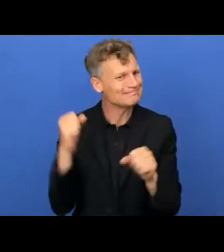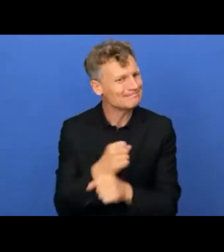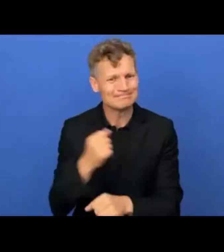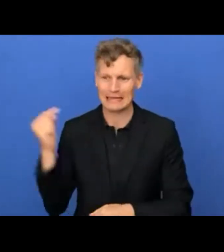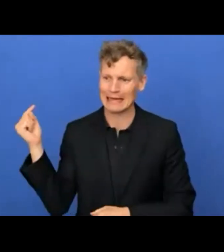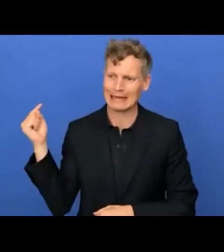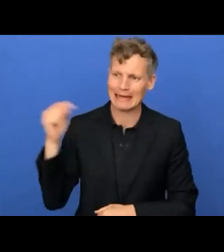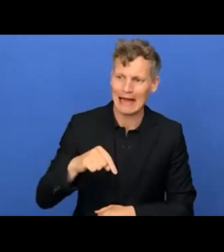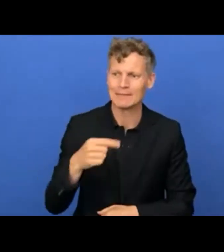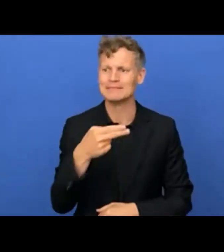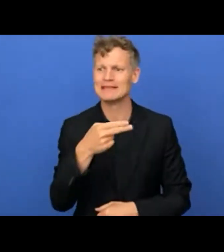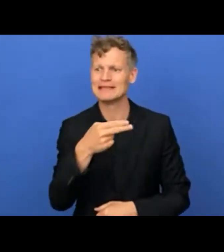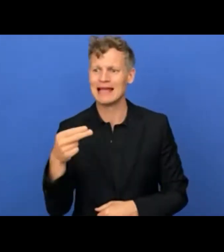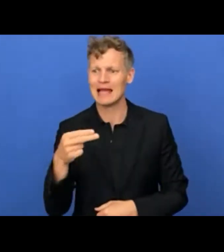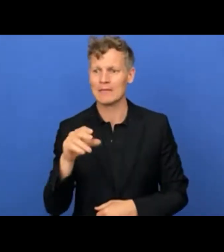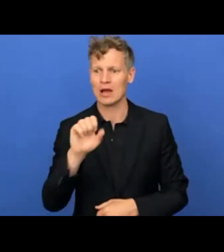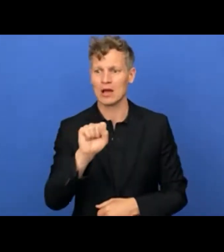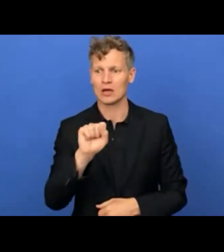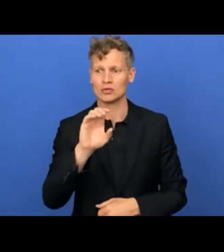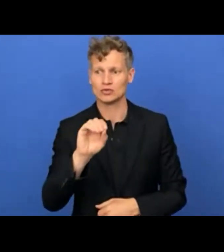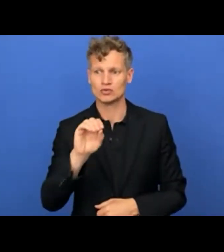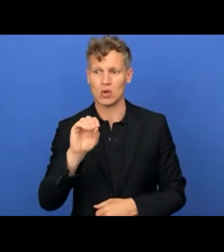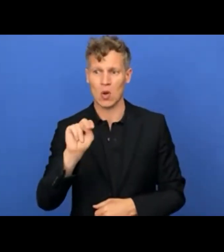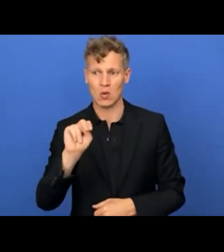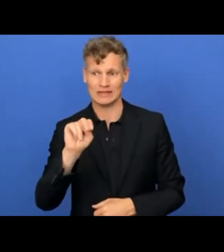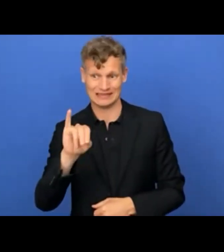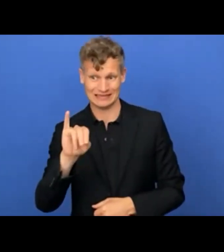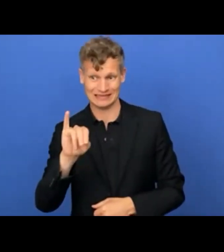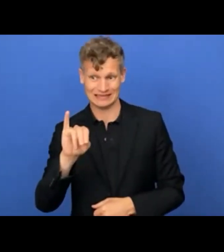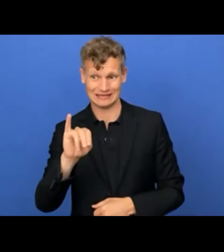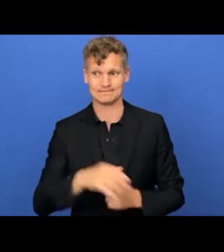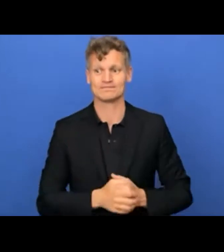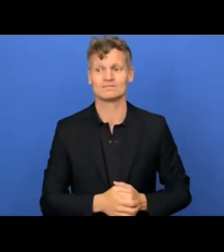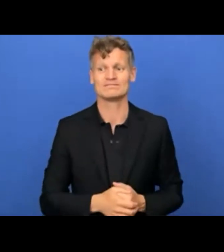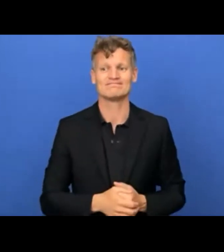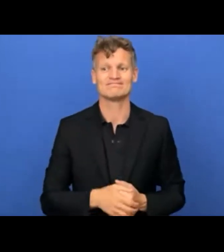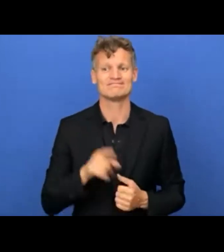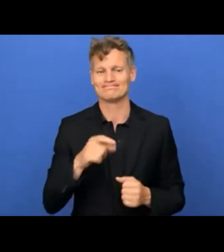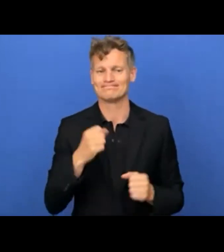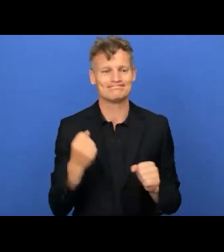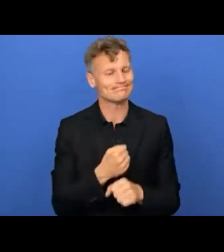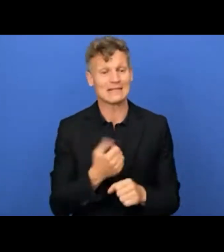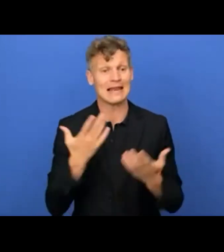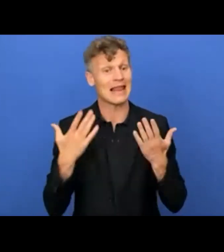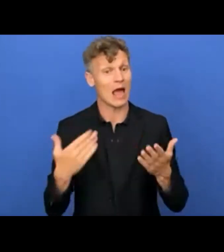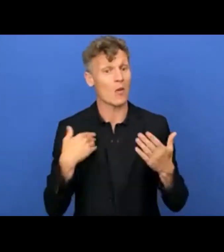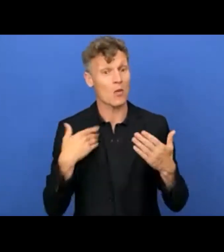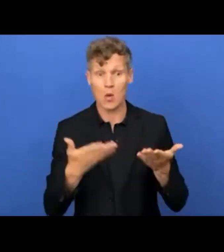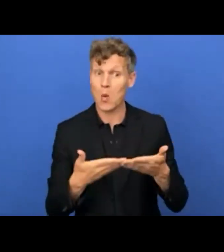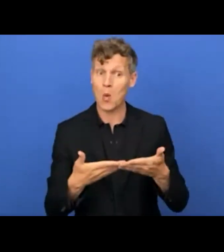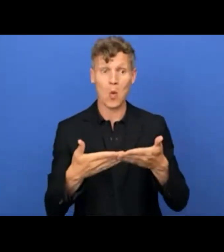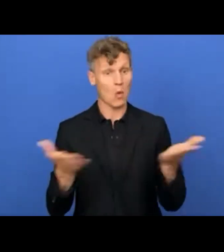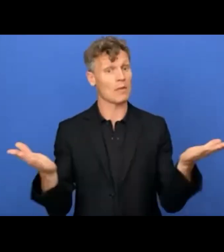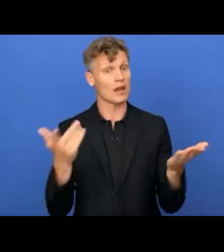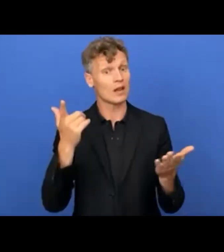pu se joindre à nous à la dernière minute aujourd'hui. Donc, nous pouvons continuer et ouvrir le